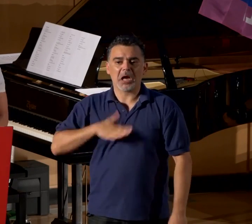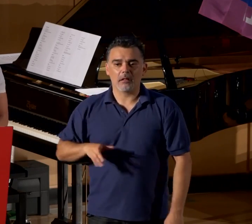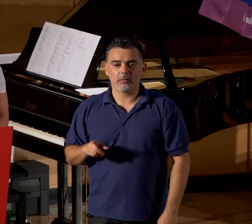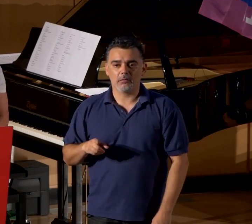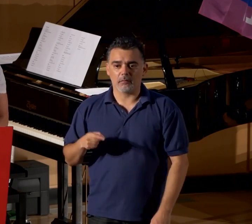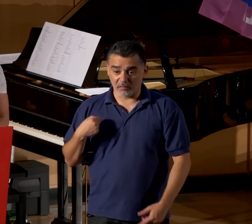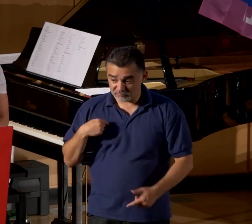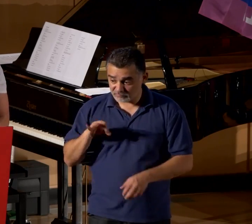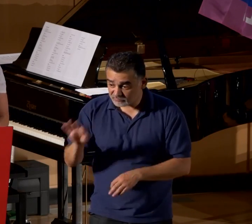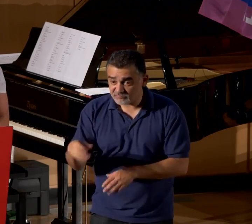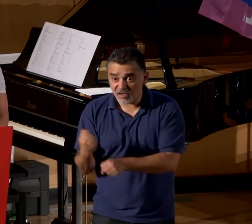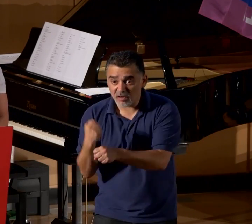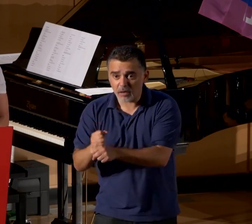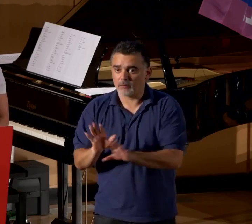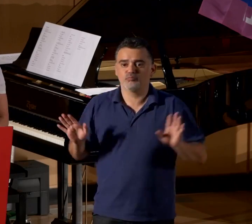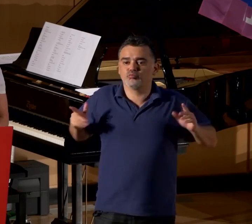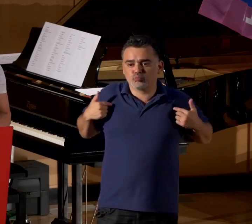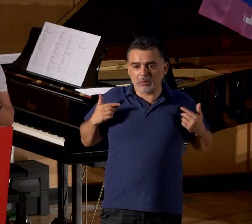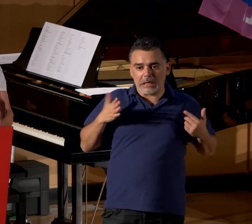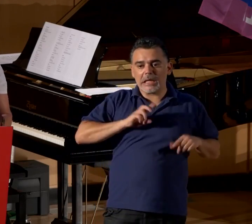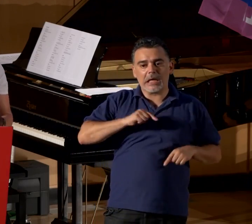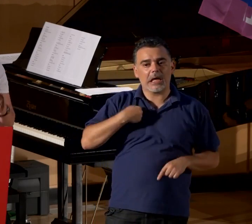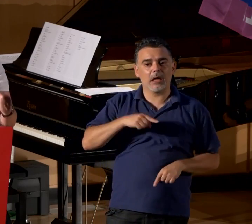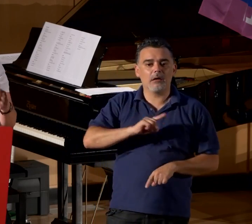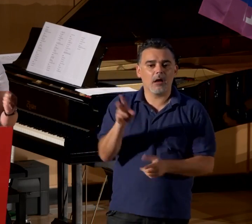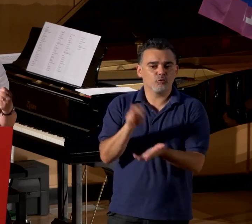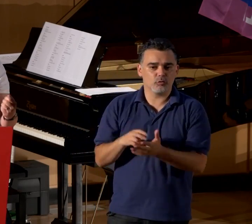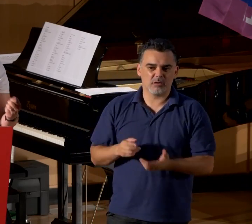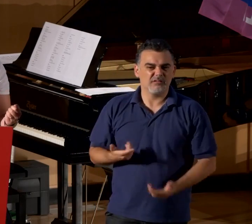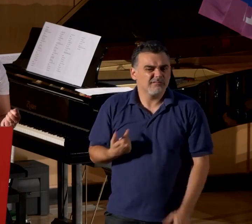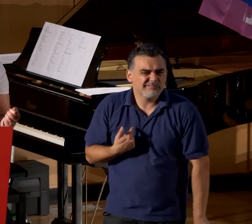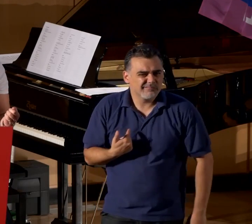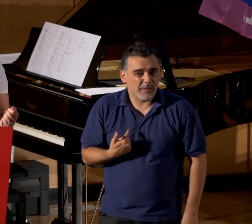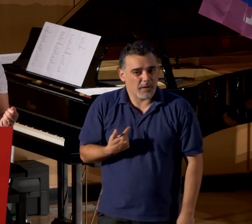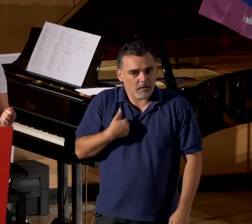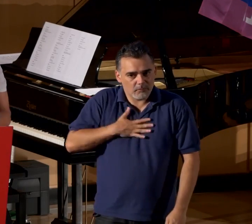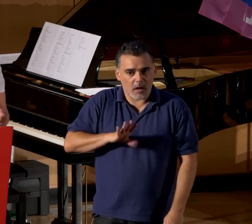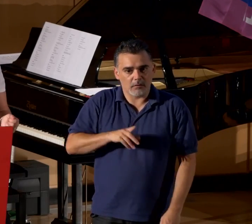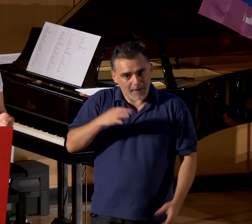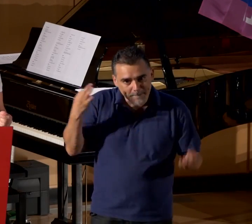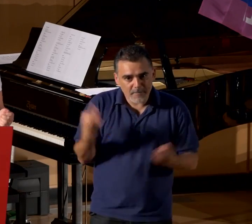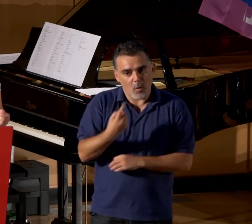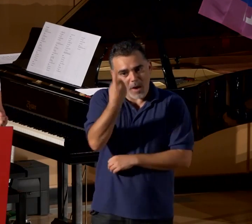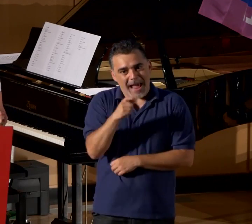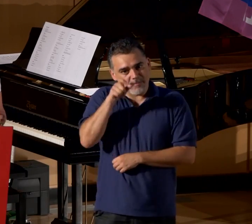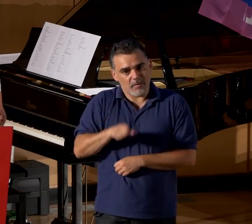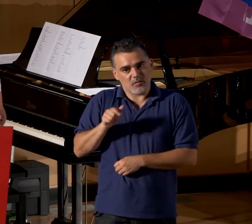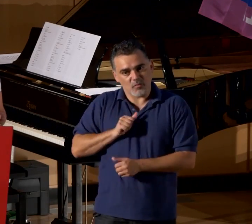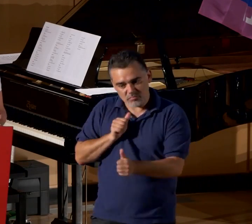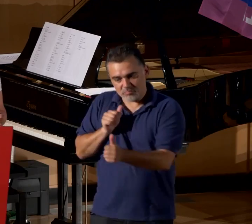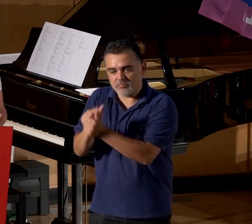wenn niemand aus dem Feld in diesem Thema wirklich steuert und da dran bleibt, passiert da